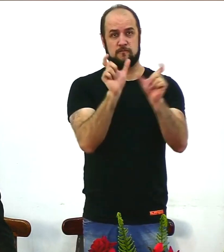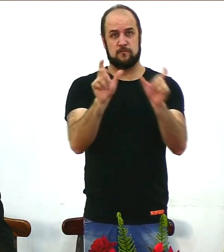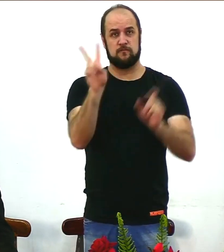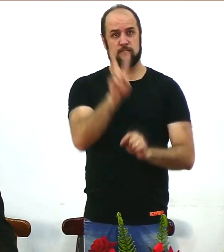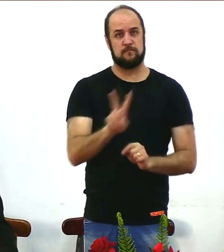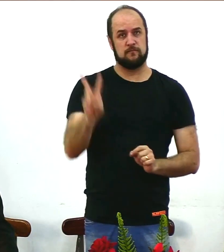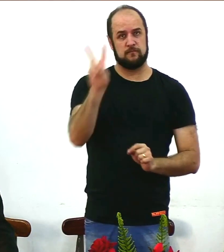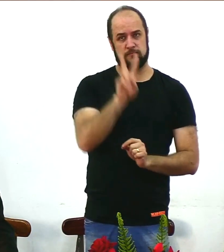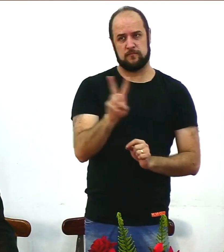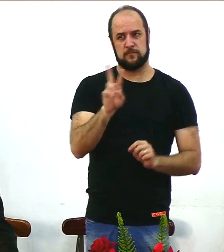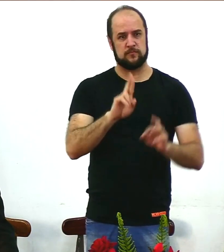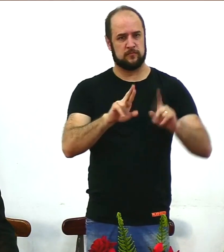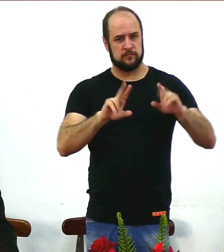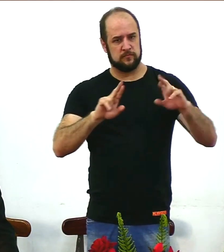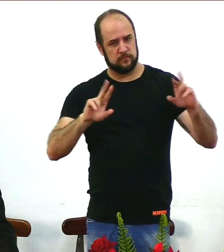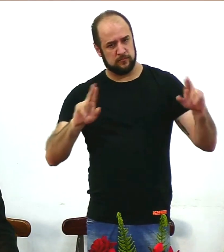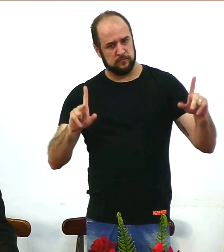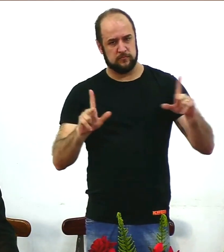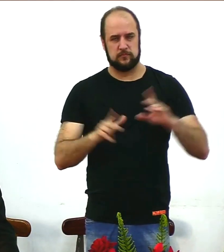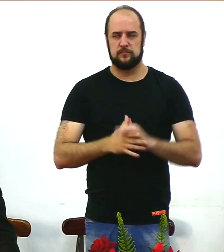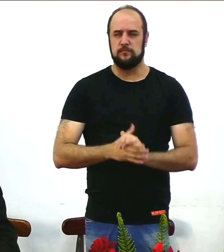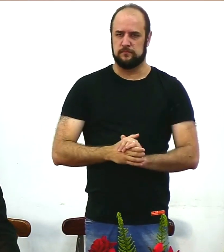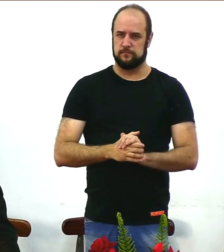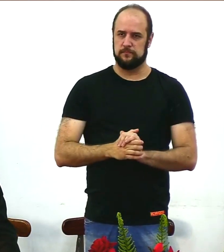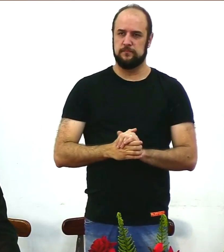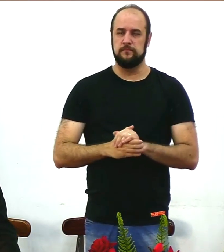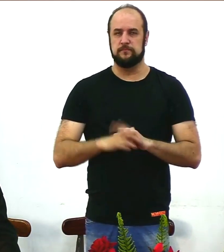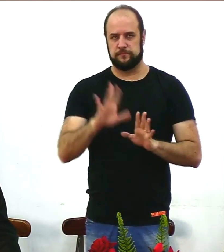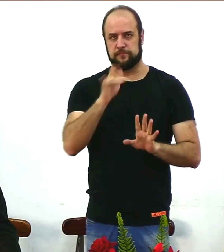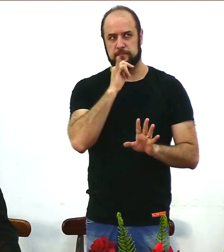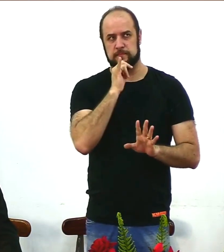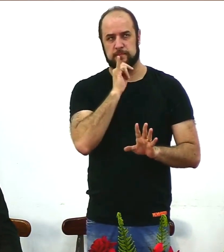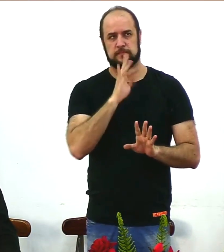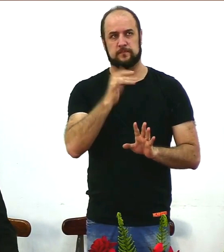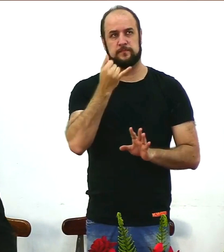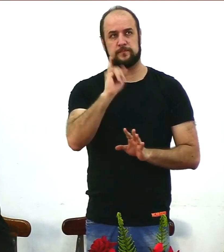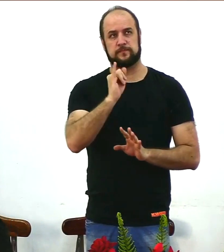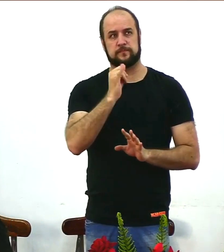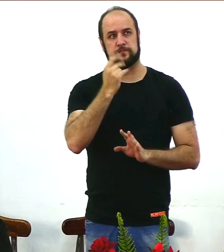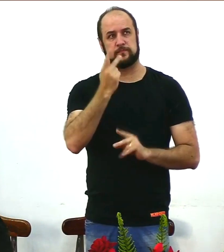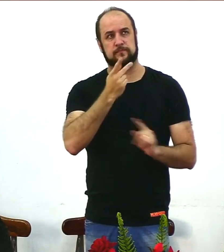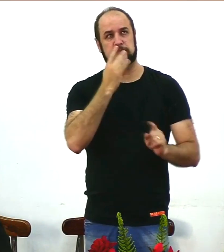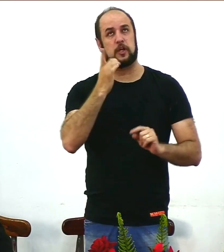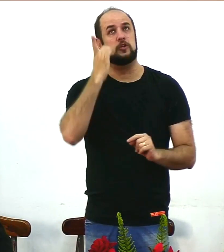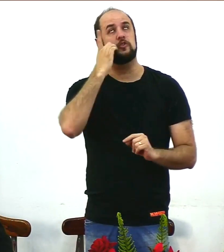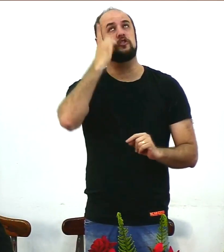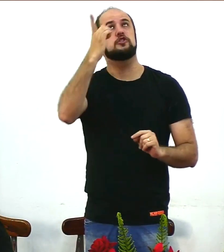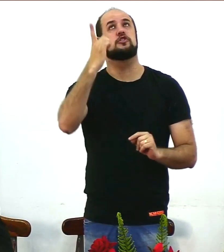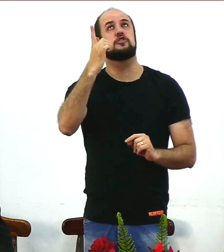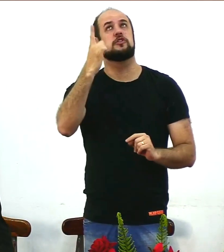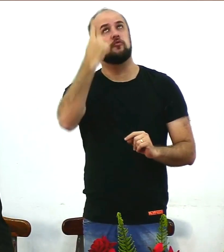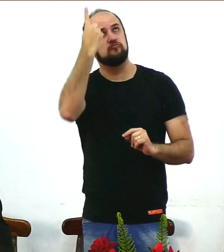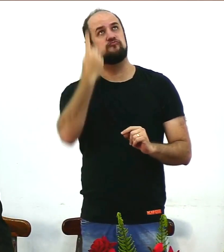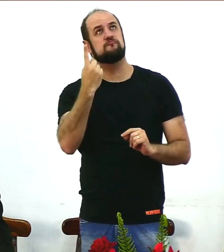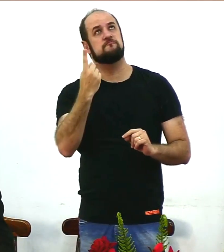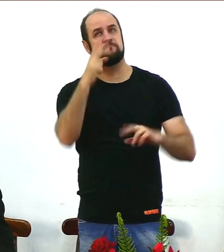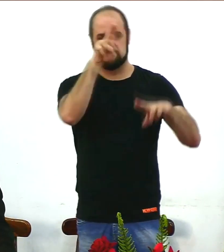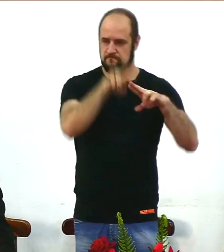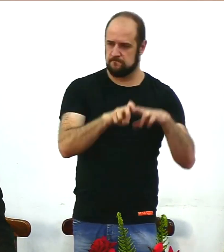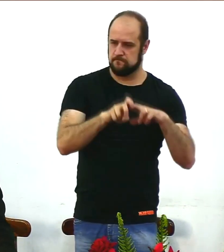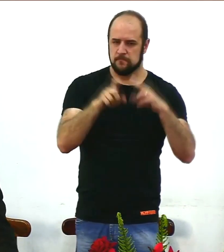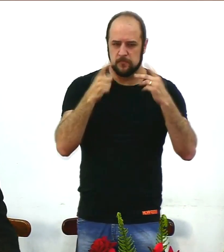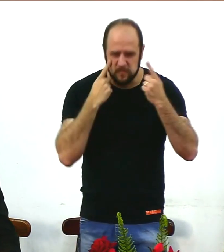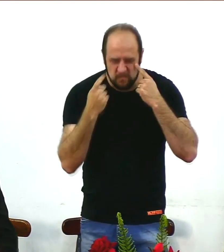3 versículos, de algumas coisas relacionadas à aflição. Se você acompanhar aí na sua Bíblia,